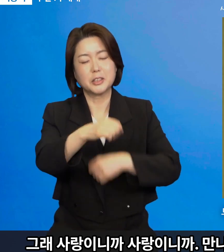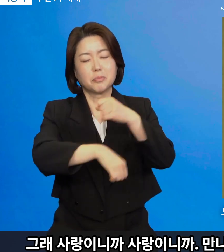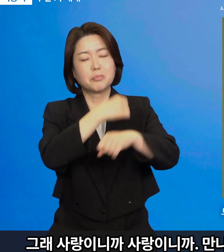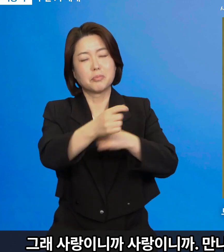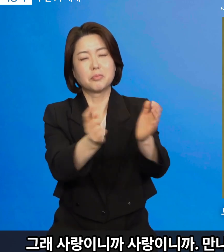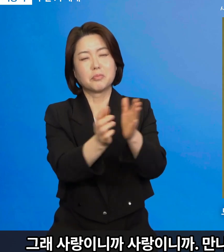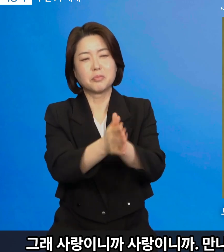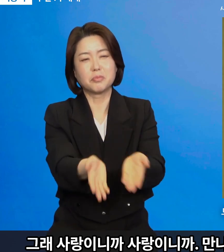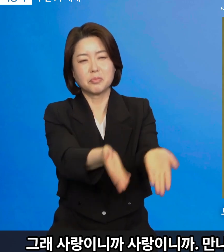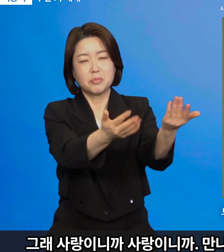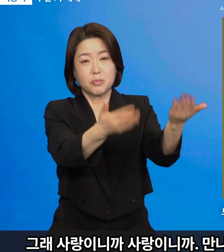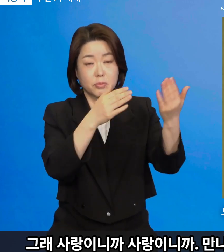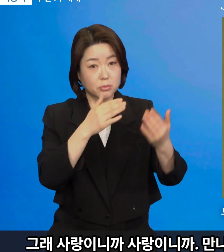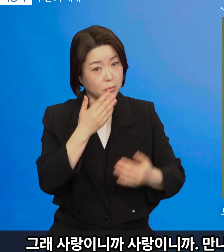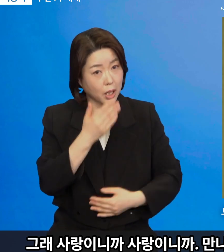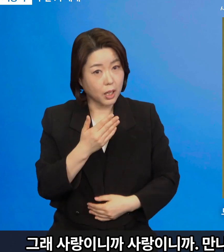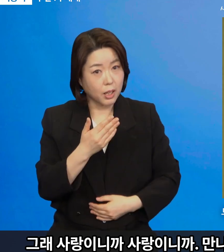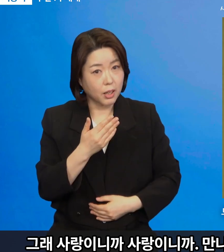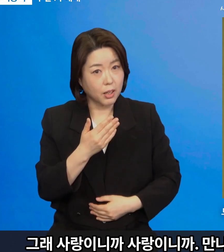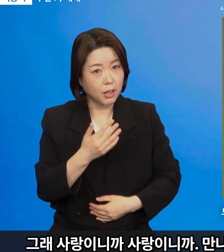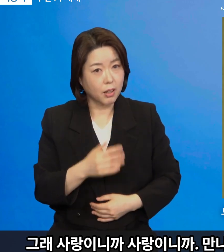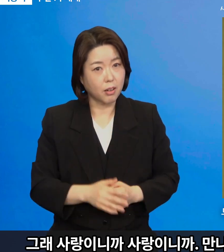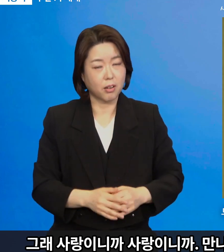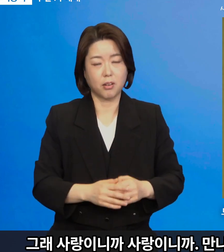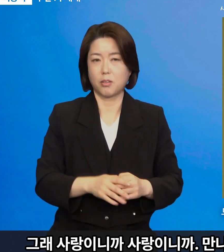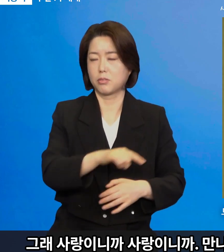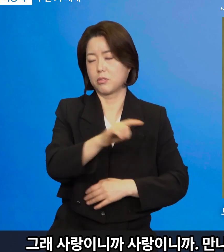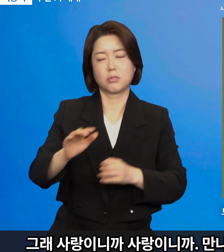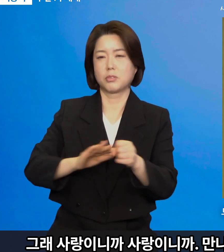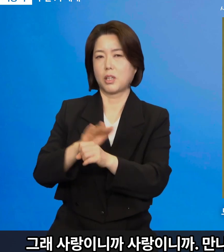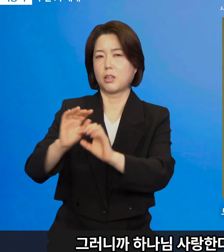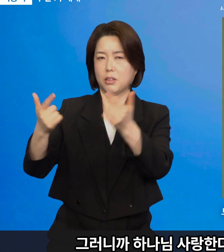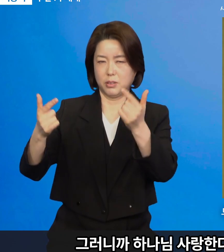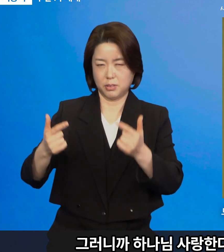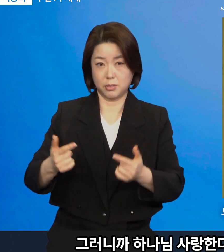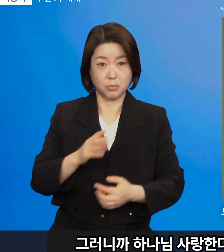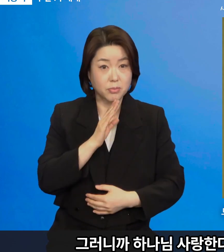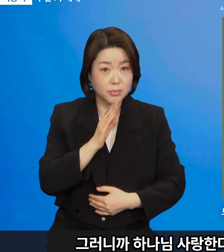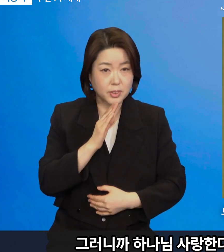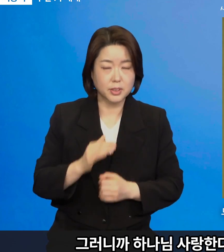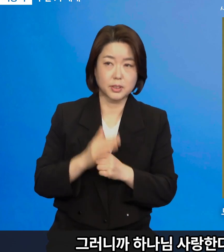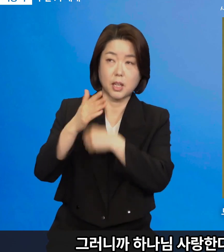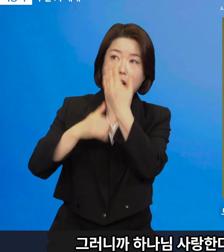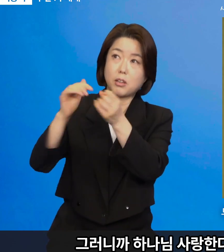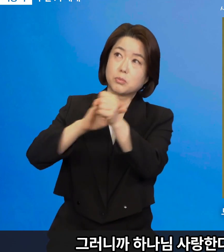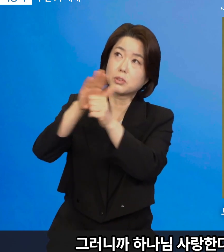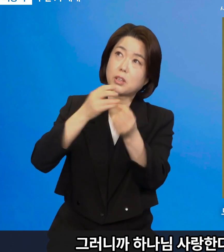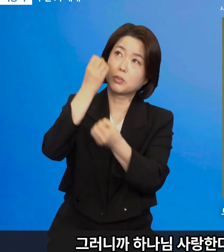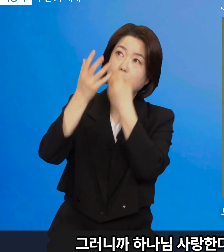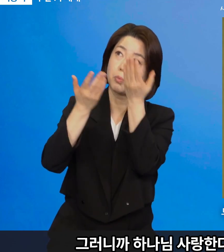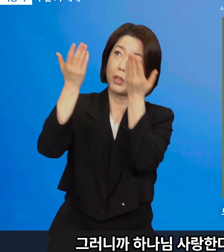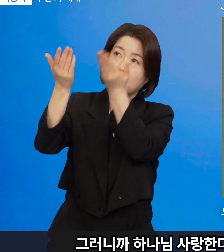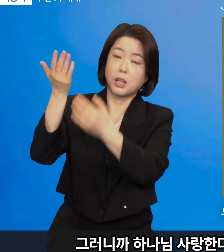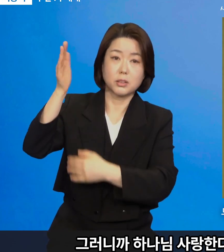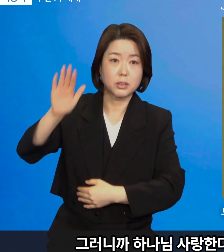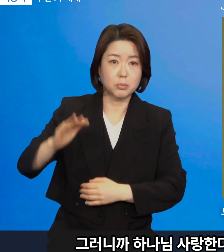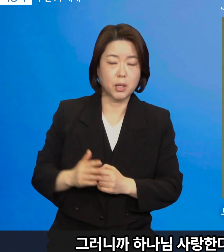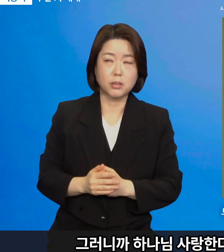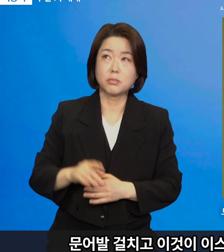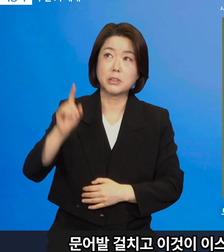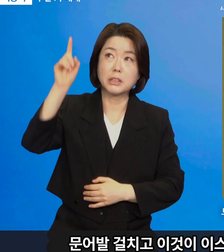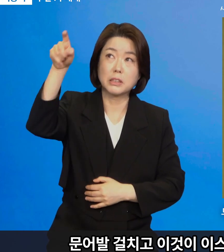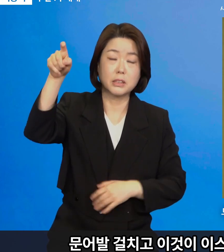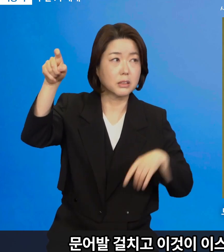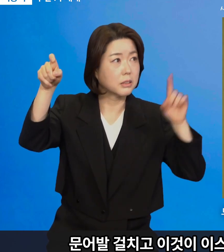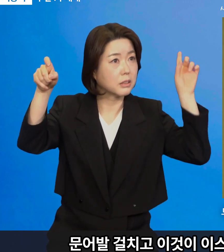사랑이니까 만나는 거 아니죠. 사랑하는 거 아니죠. 그러니까 하나님 사랑한다고 하면서 양다리